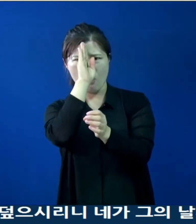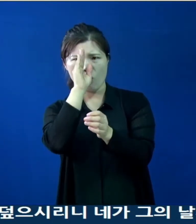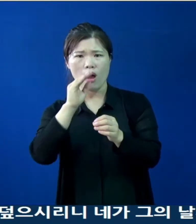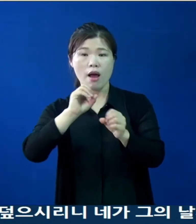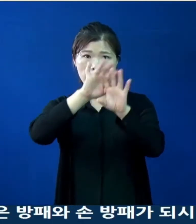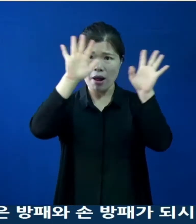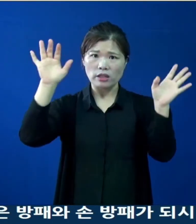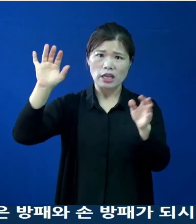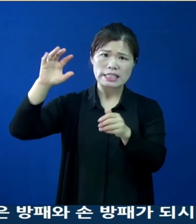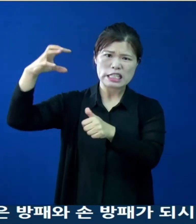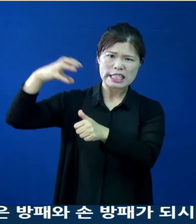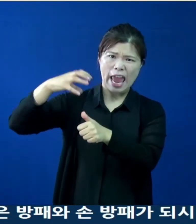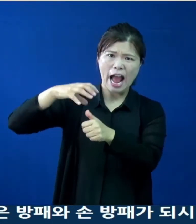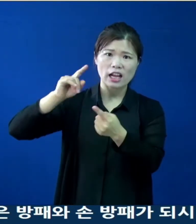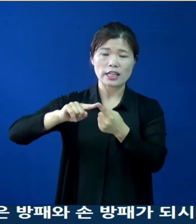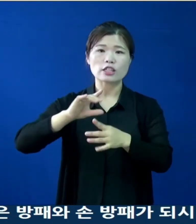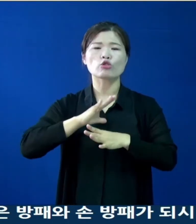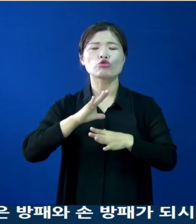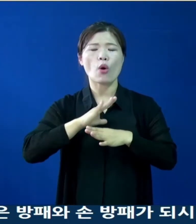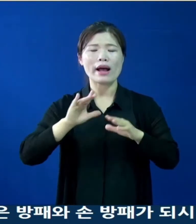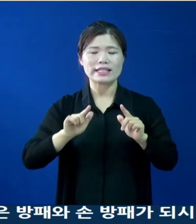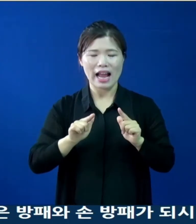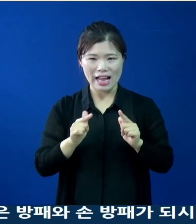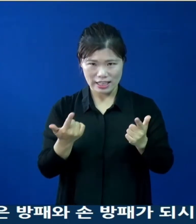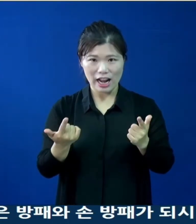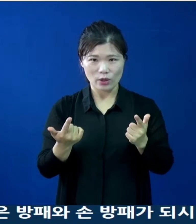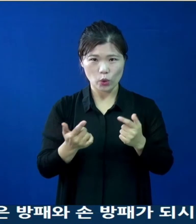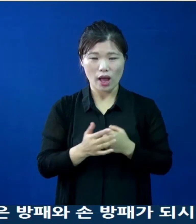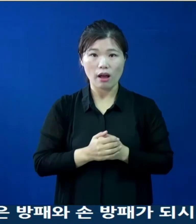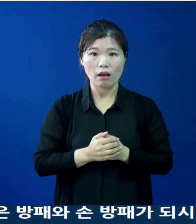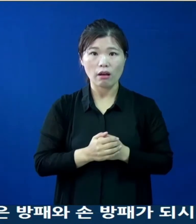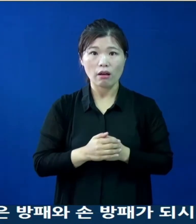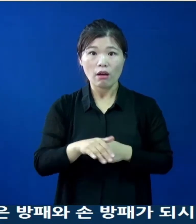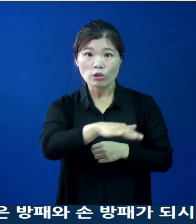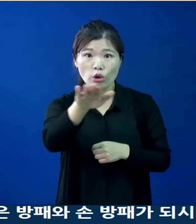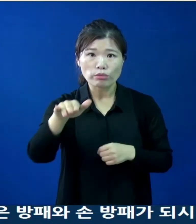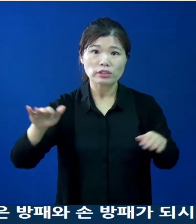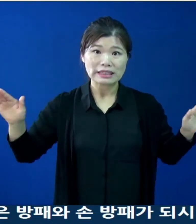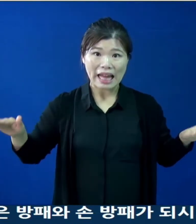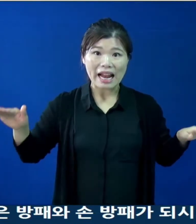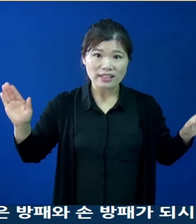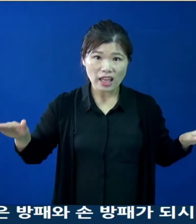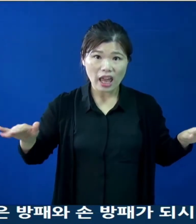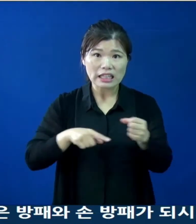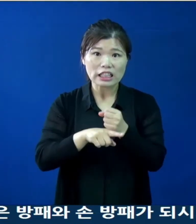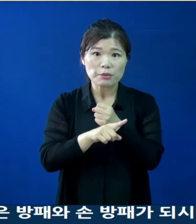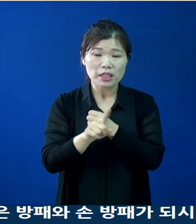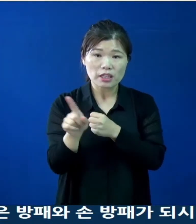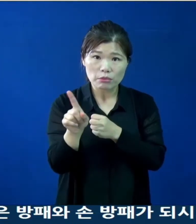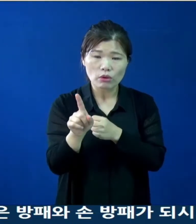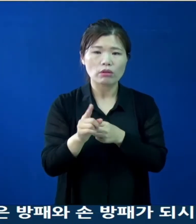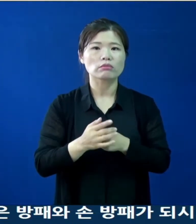재앙을 두려워하지 아니하리로다. 여러분이 날개가 의미하는 것은요,